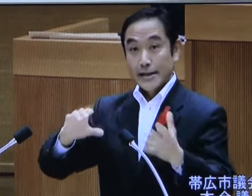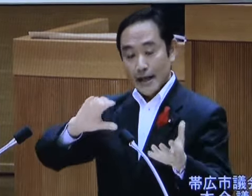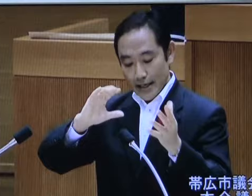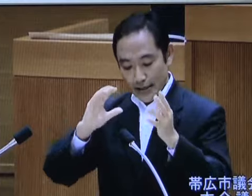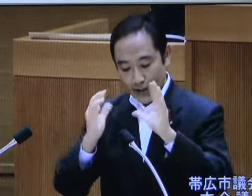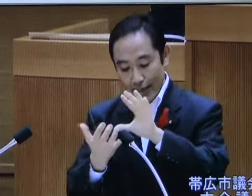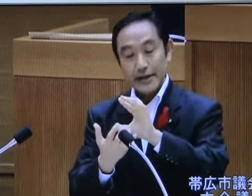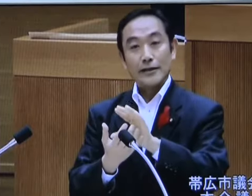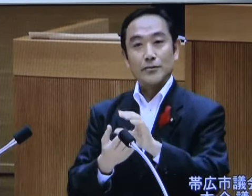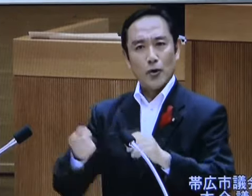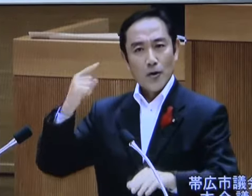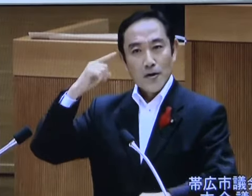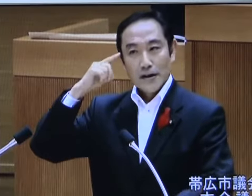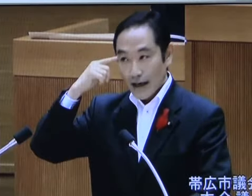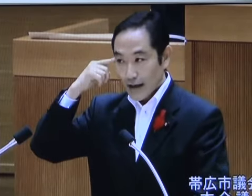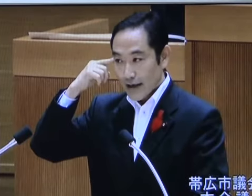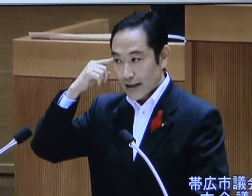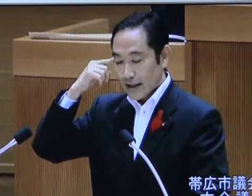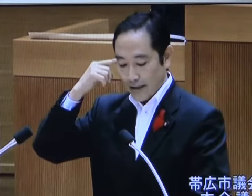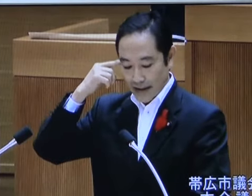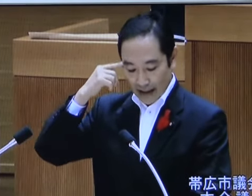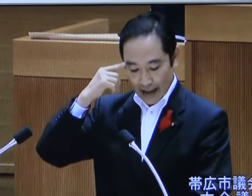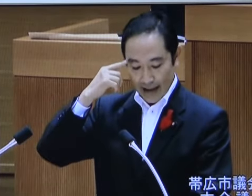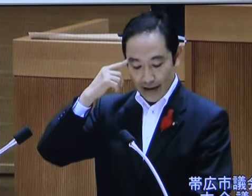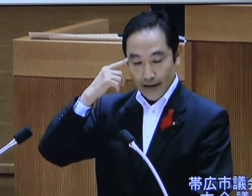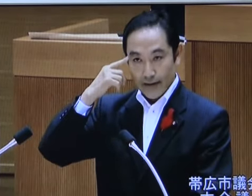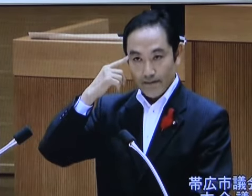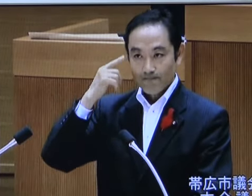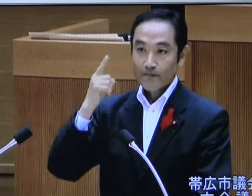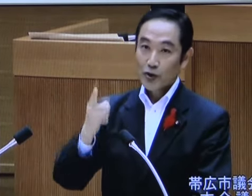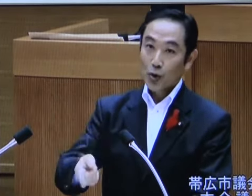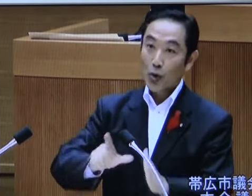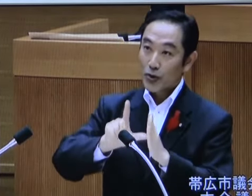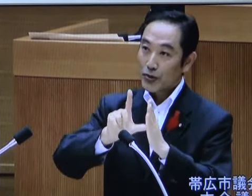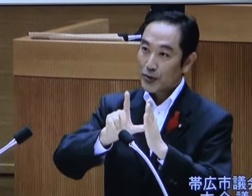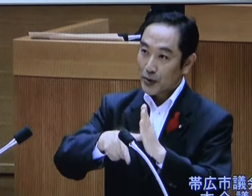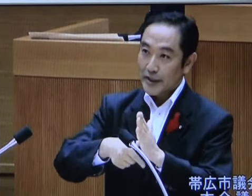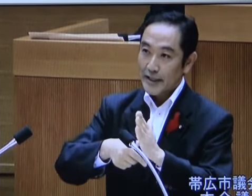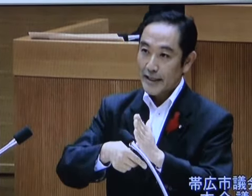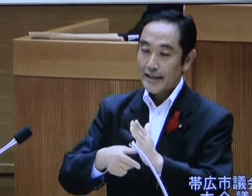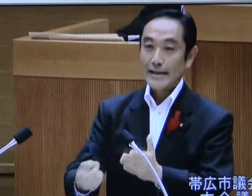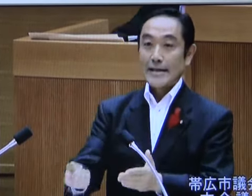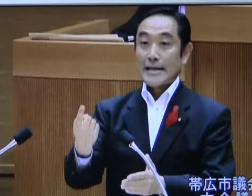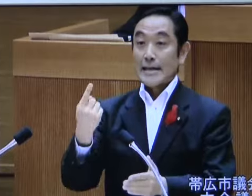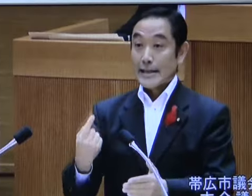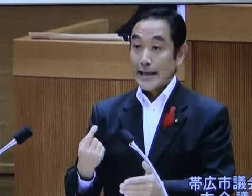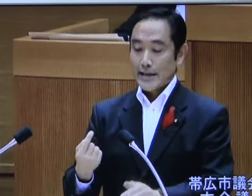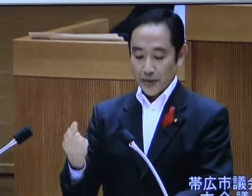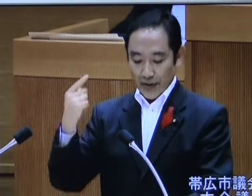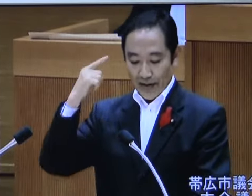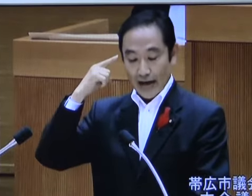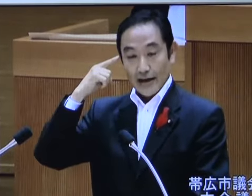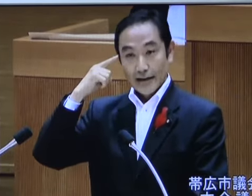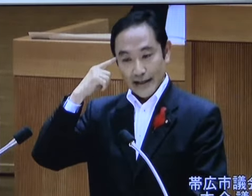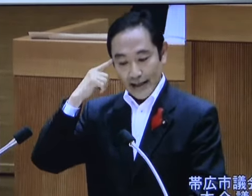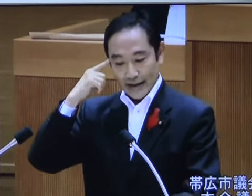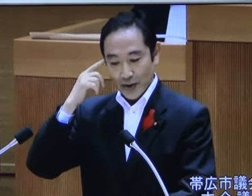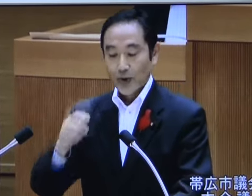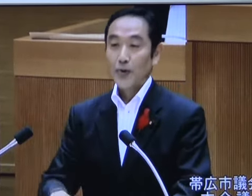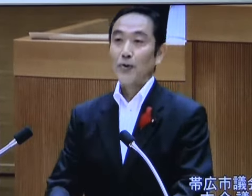会改革も考えなければならない、そういう時に来ているのではないかと思